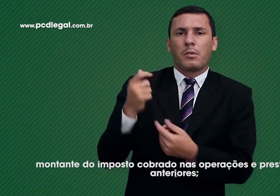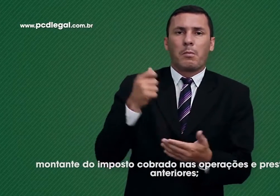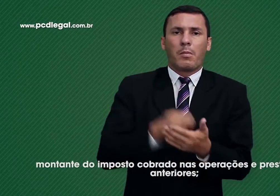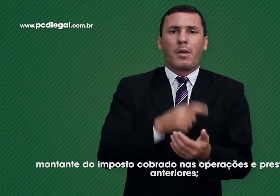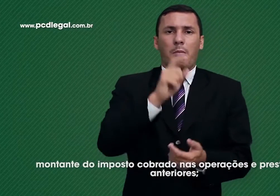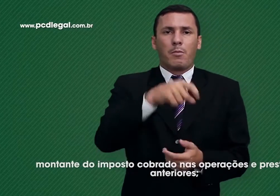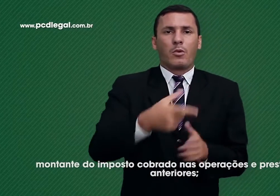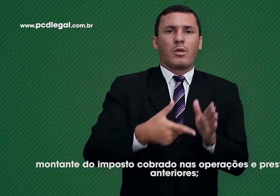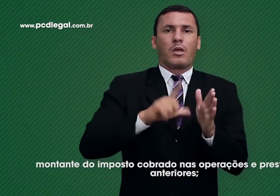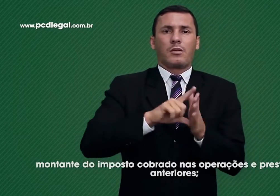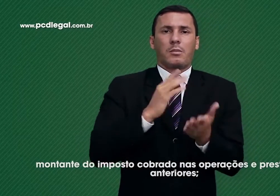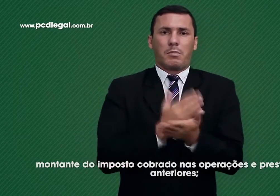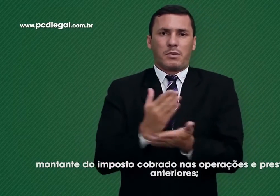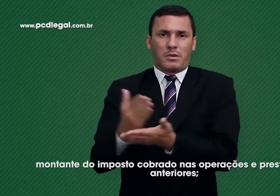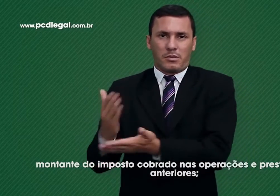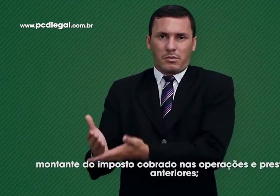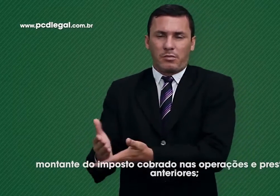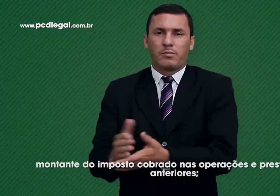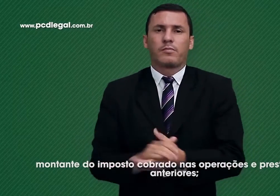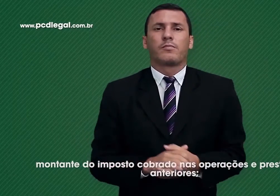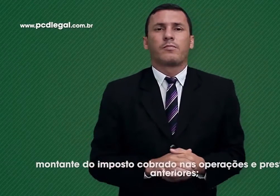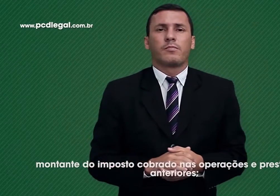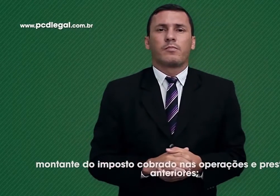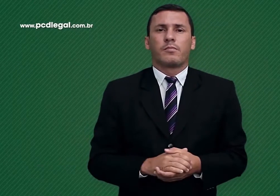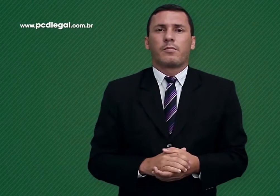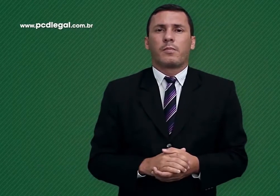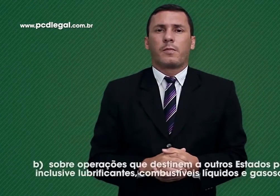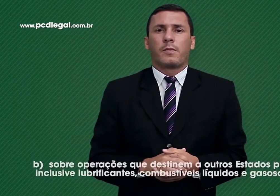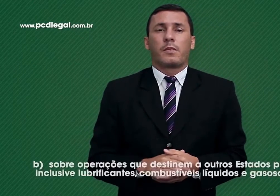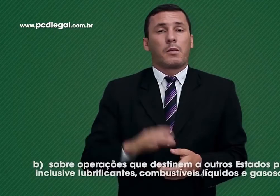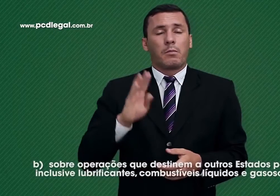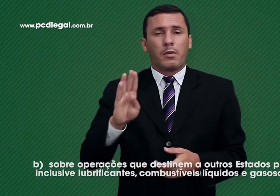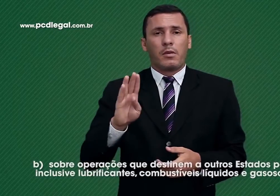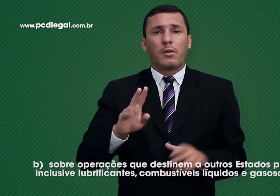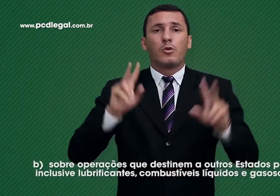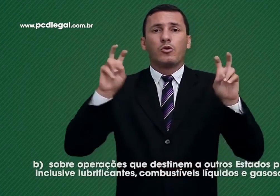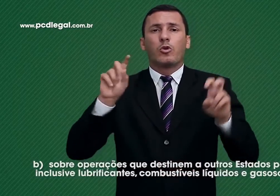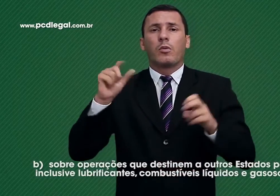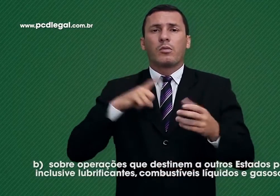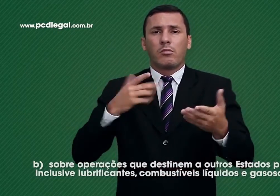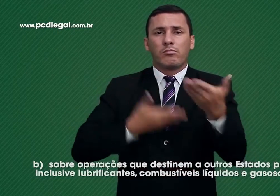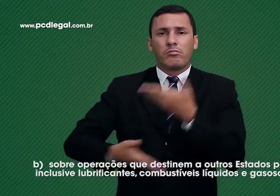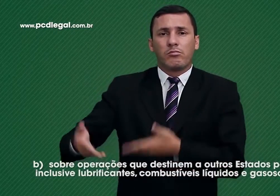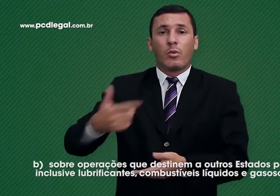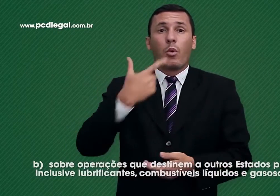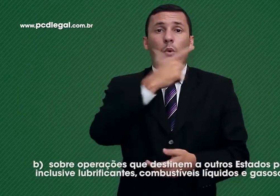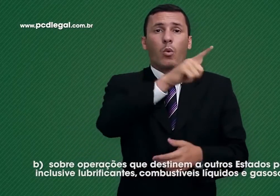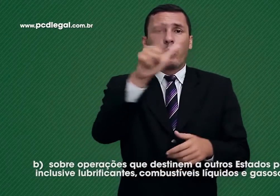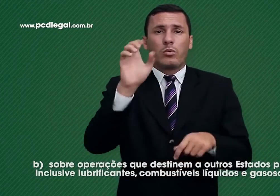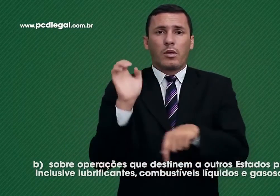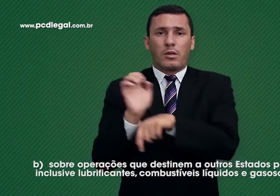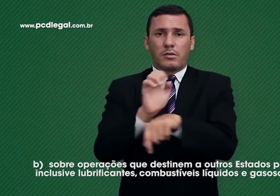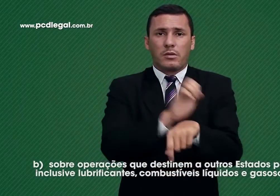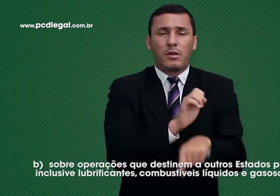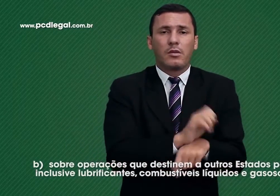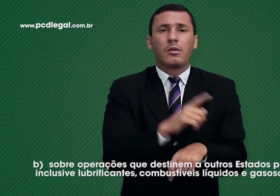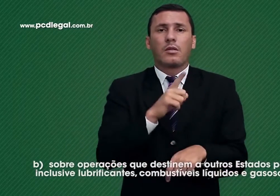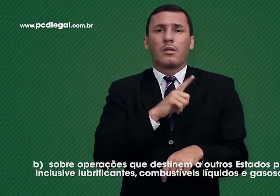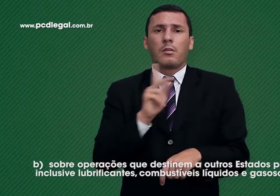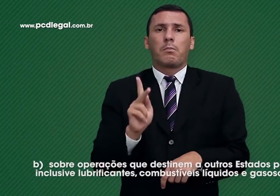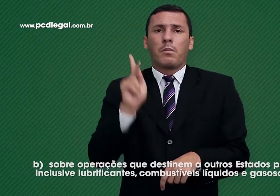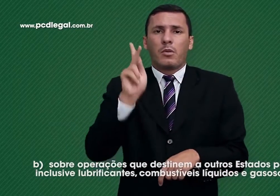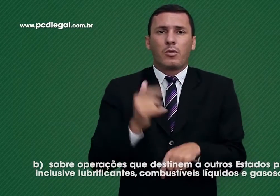nas operações e prestações anteriores. B. Sobre operações que destinem a outros